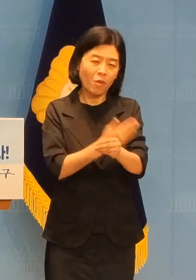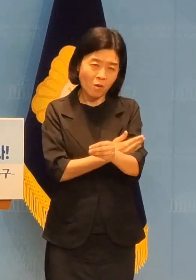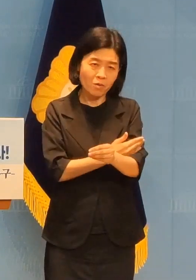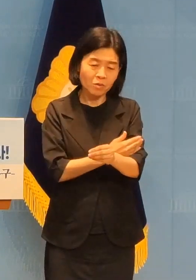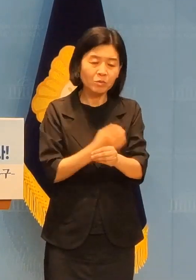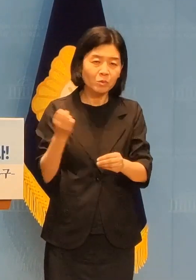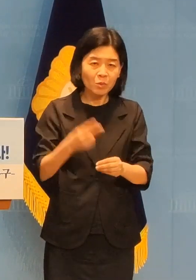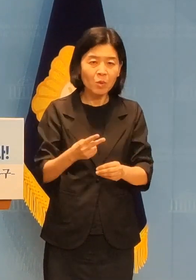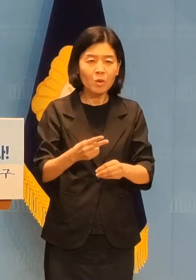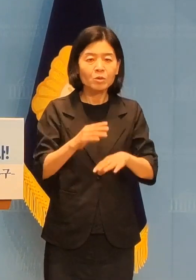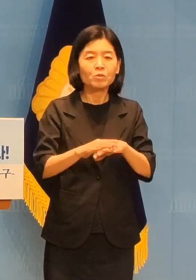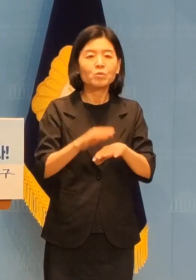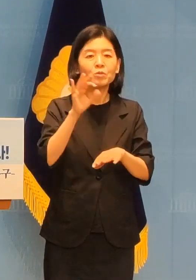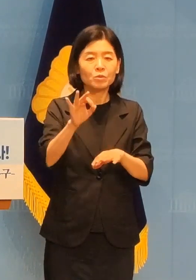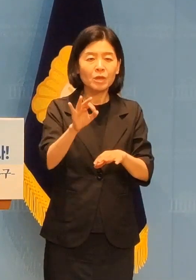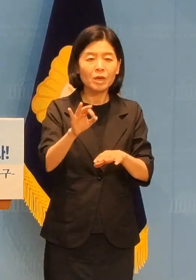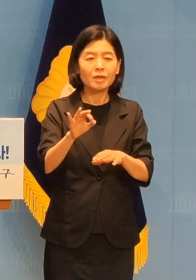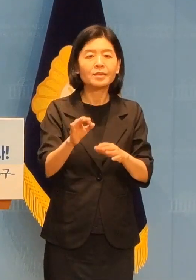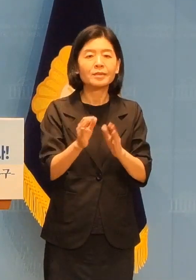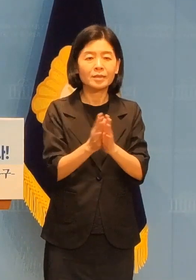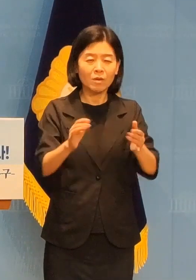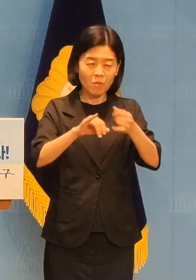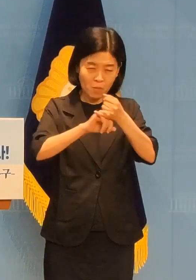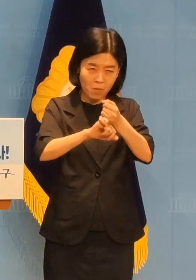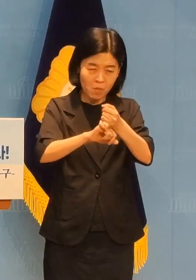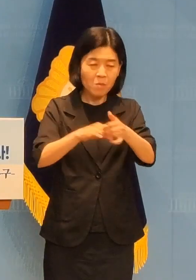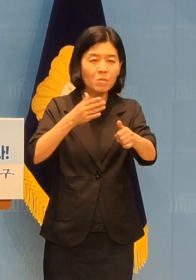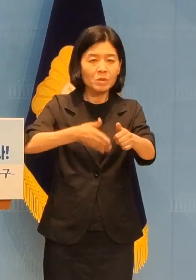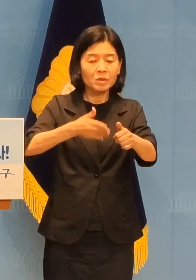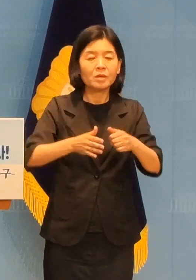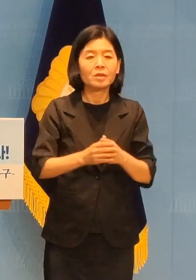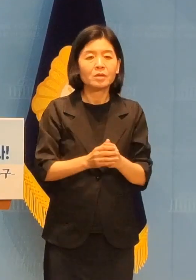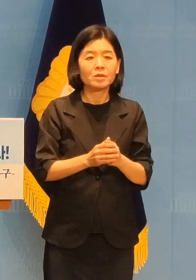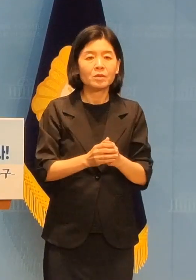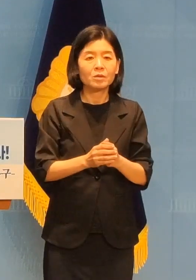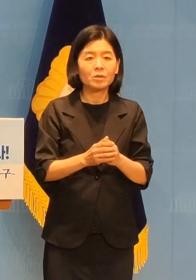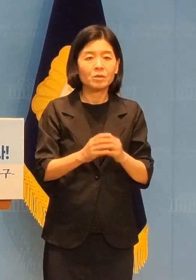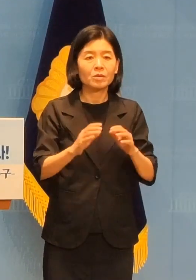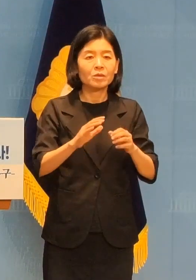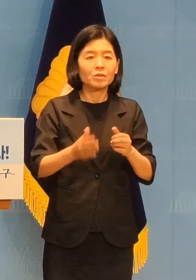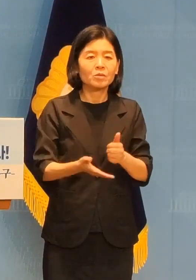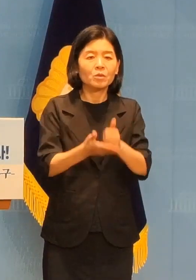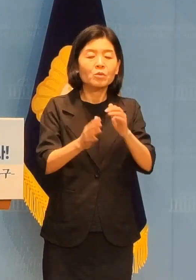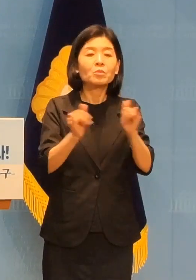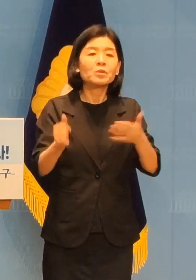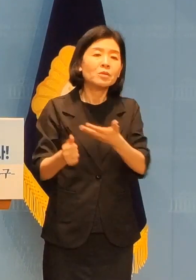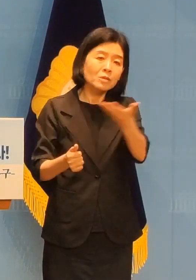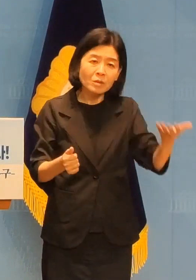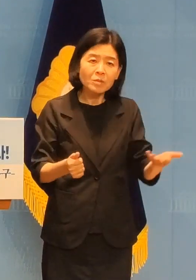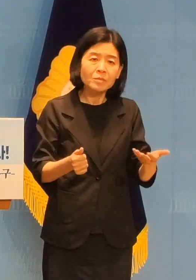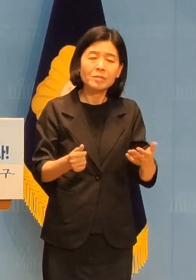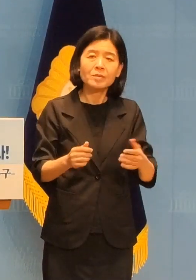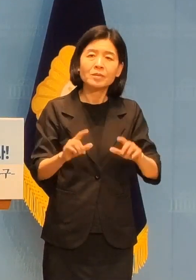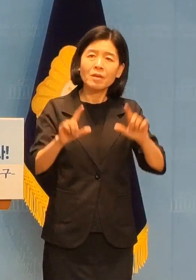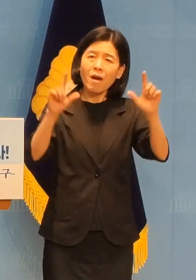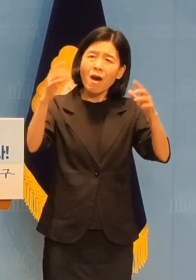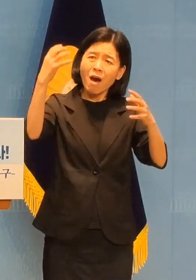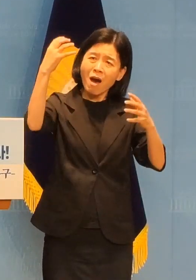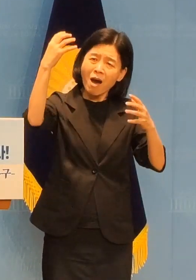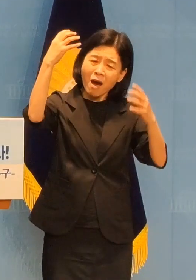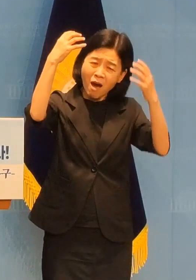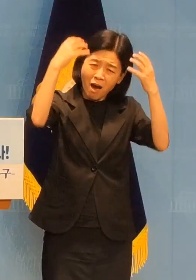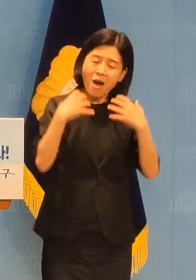지급해야 합니다. 존경하는 국민 여러분, 전국을 덮친 사상 초유의 폭염으로 하루하루 견디기